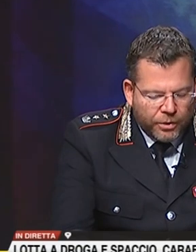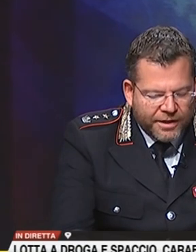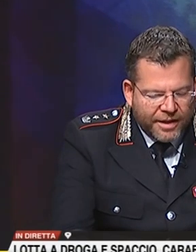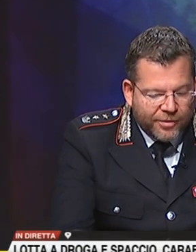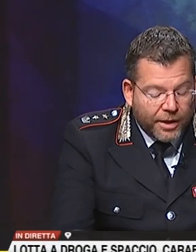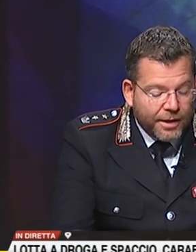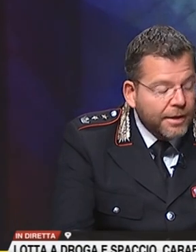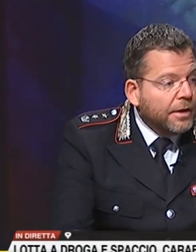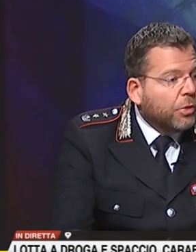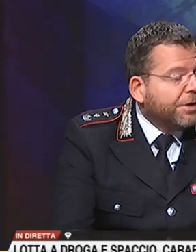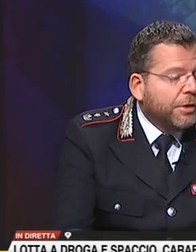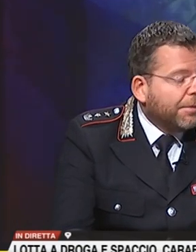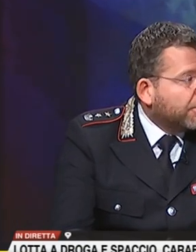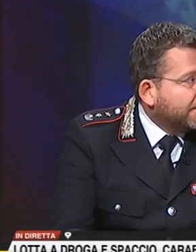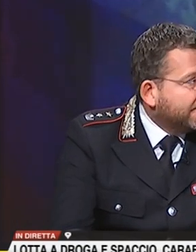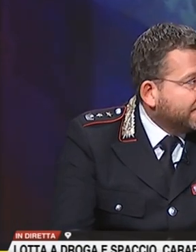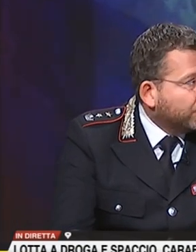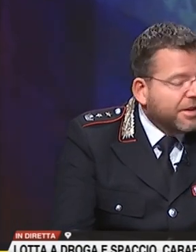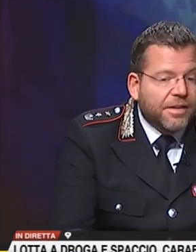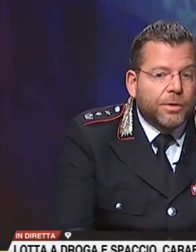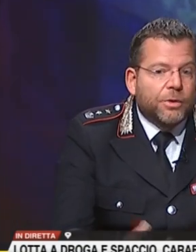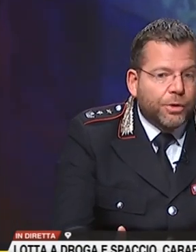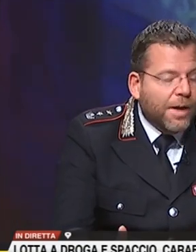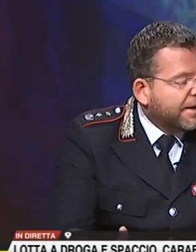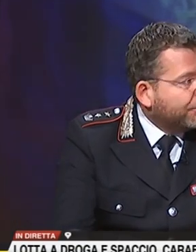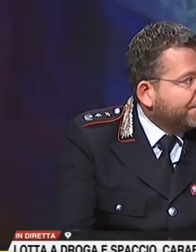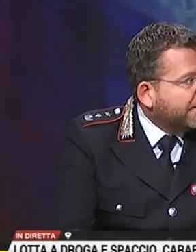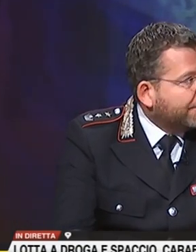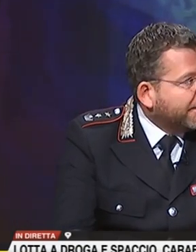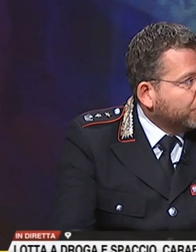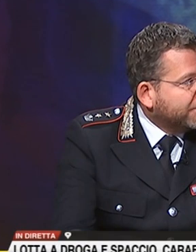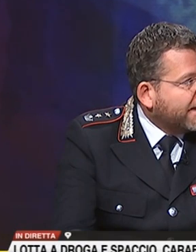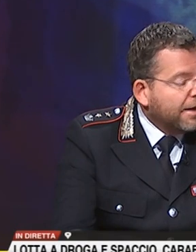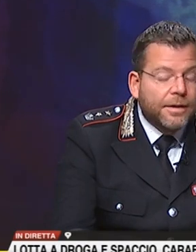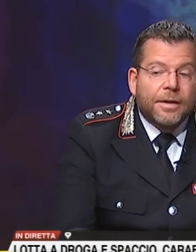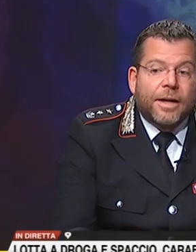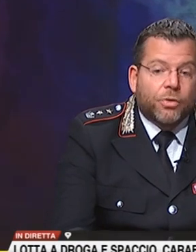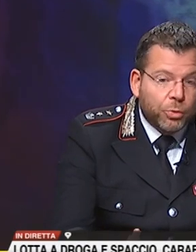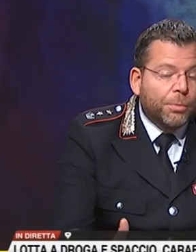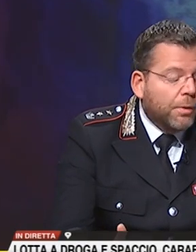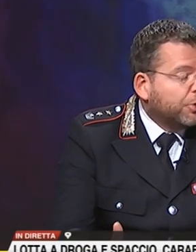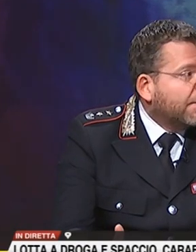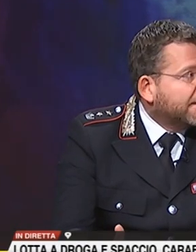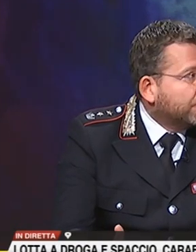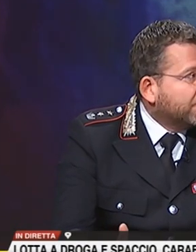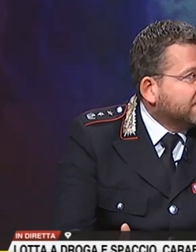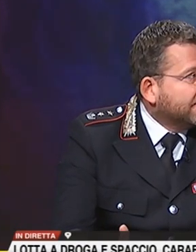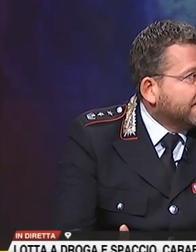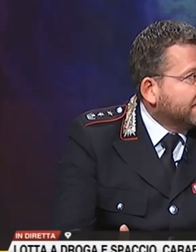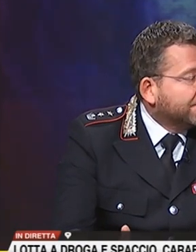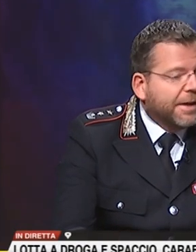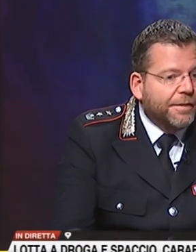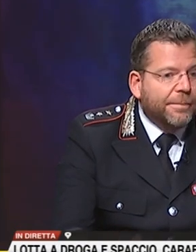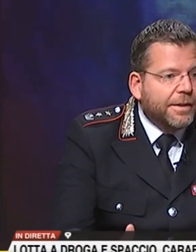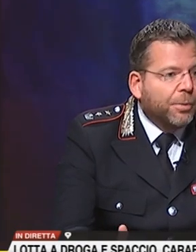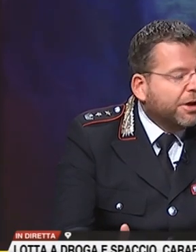a livello internazionale. Condivido le parole del direttore sia per quanto riguarda ovviamente la pericolosità e soprattutto per quanto riguarda le droghe